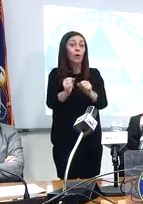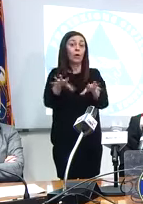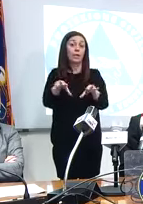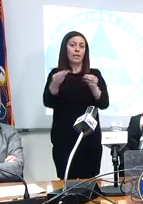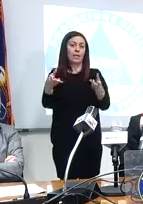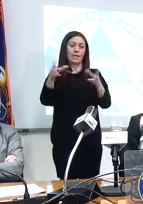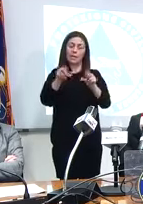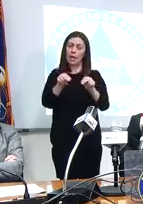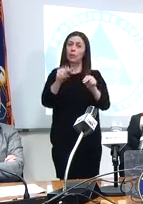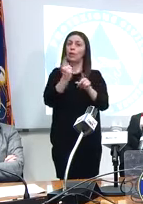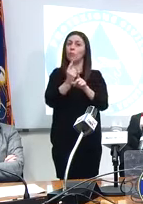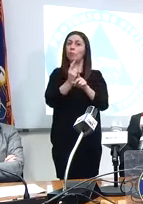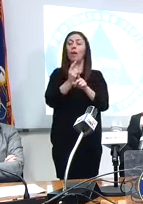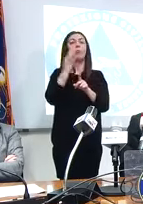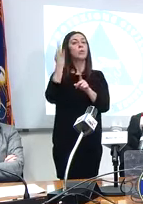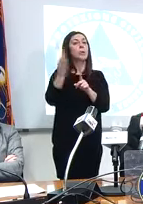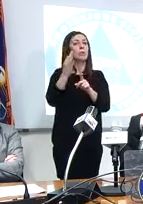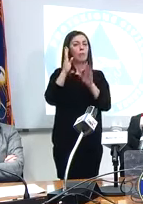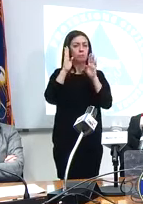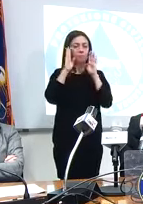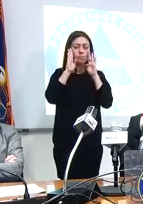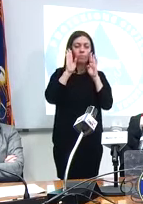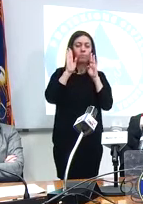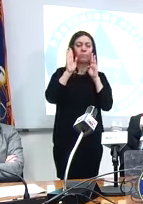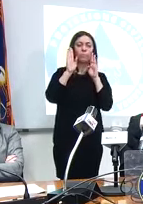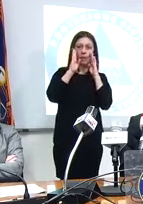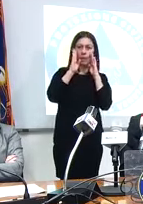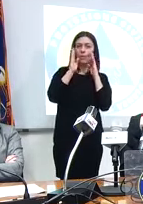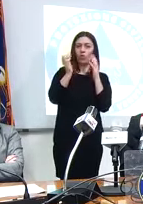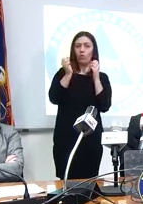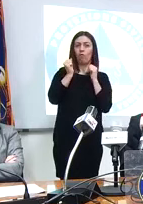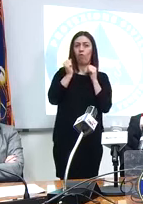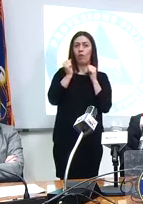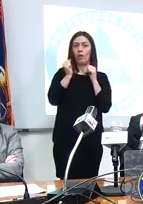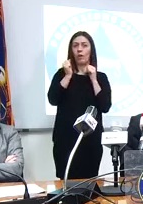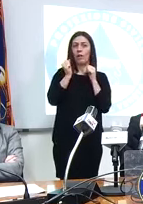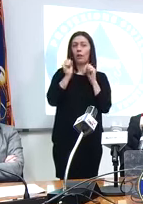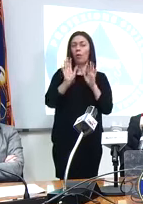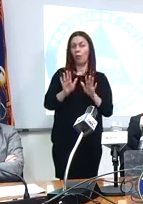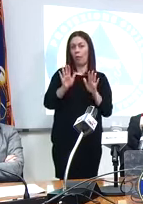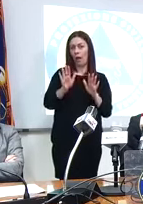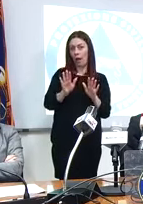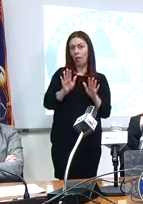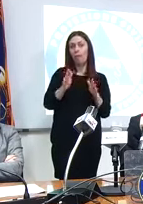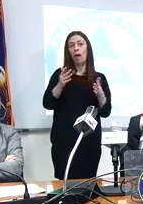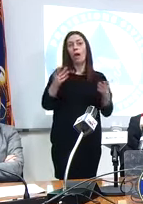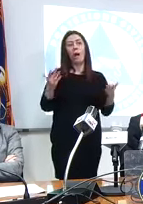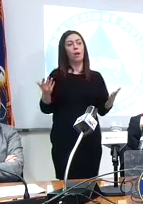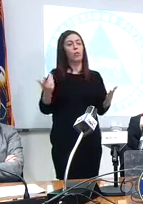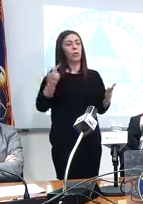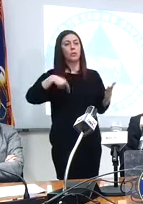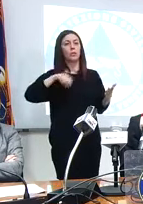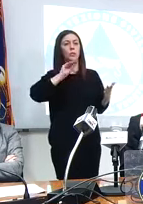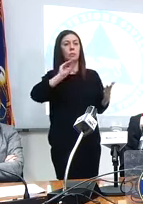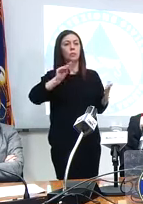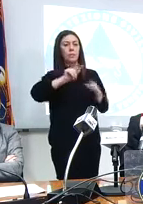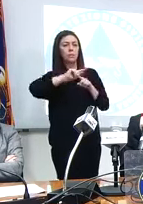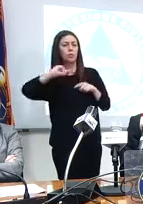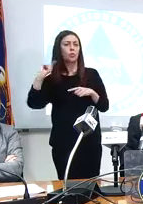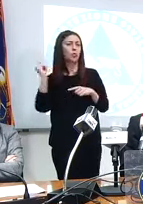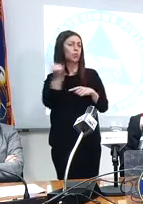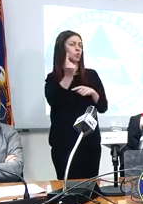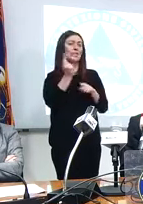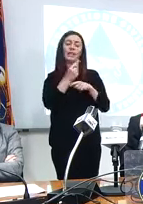con molta cautela, con grande attenzione, e per questo chiediamo di non abbassare la guardia a nessuno.